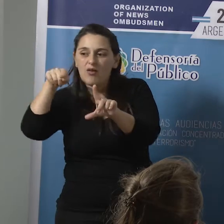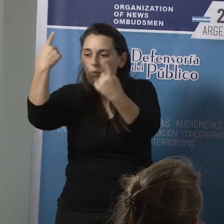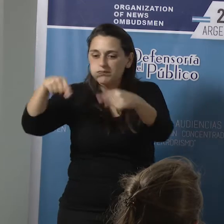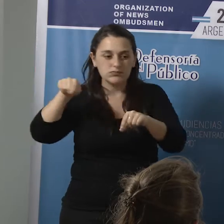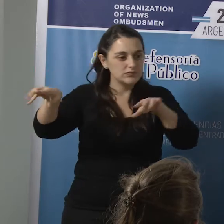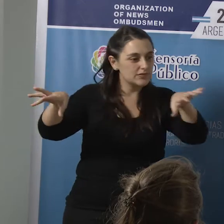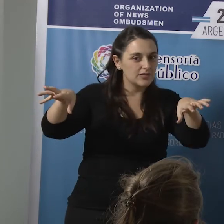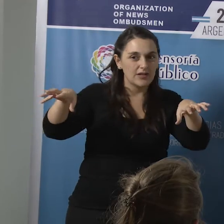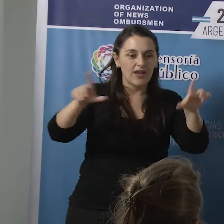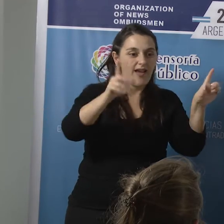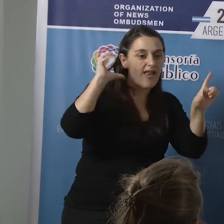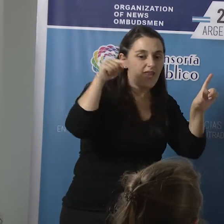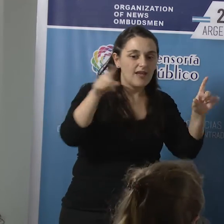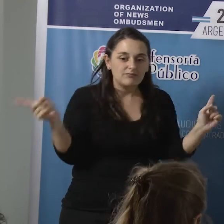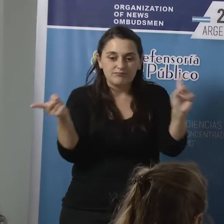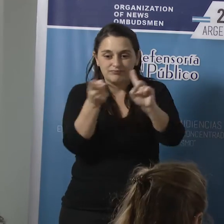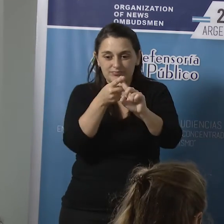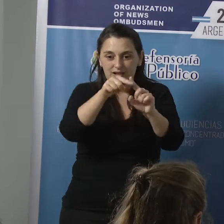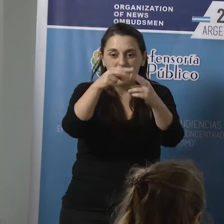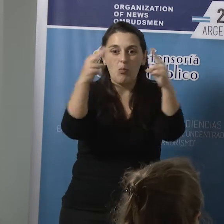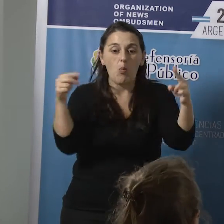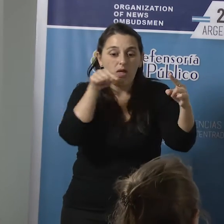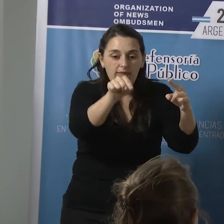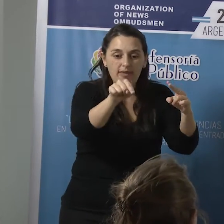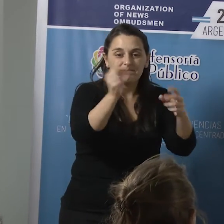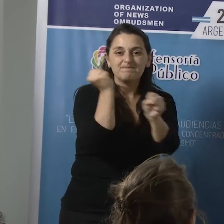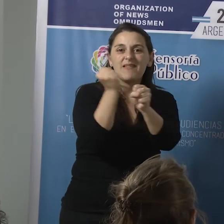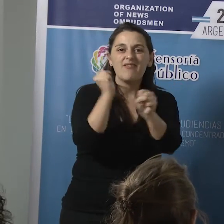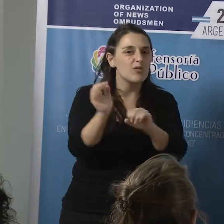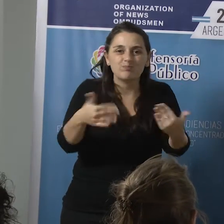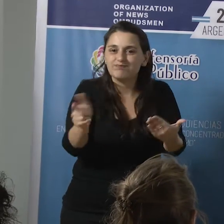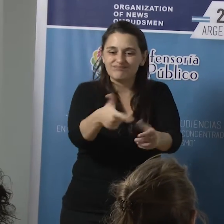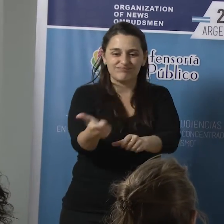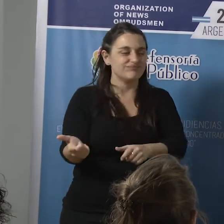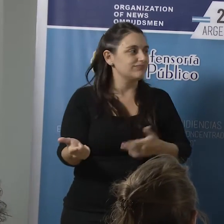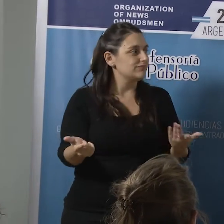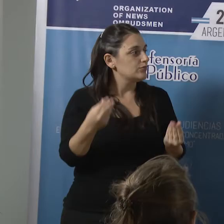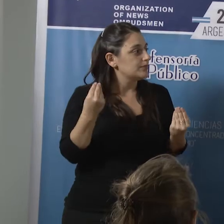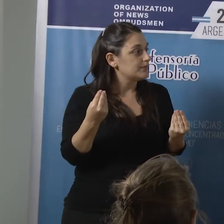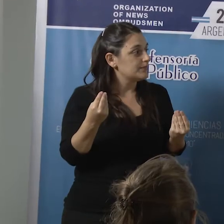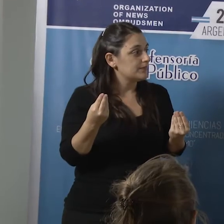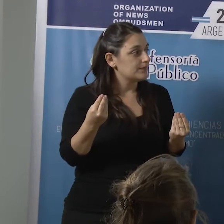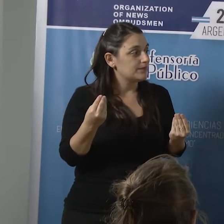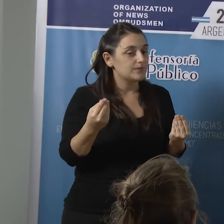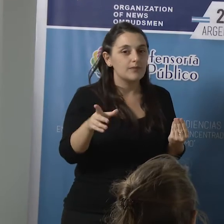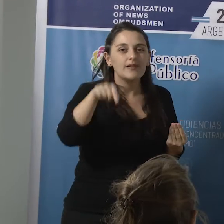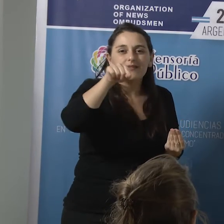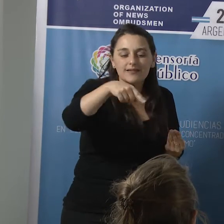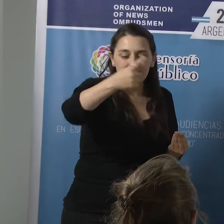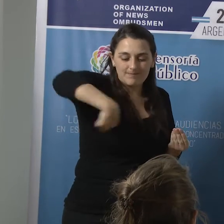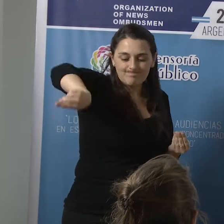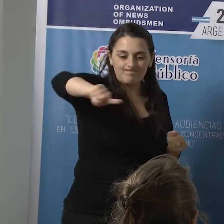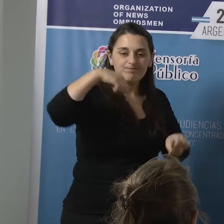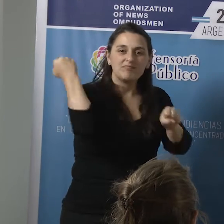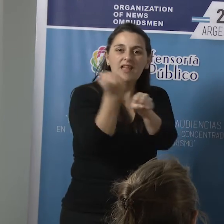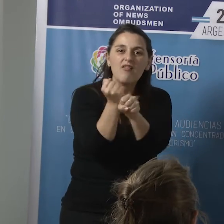ayuda a las defensorías, que debería ser así, no se ha podido aprovechar porque en realidad no es muy difícil,